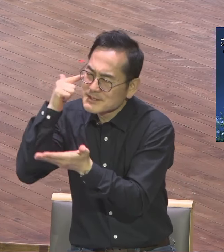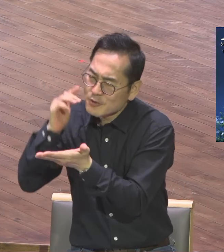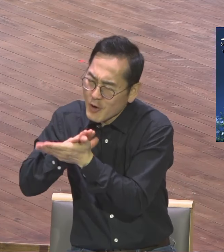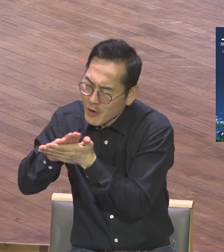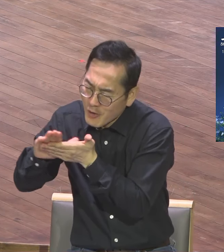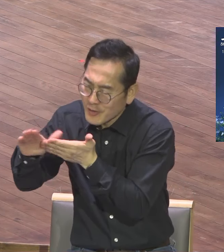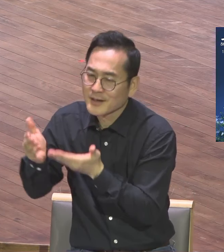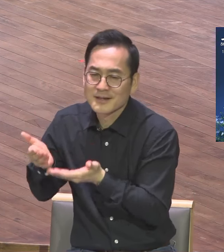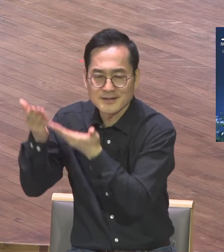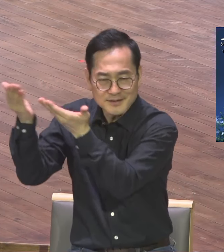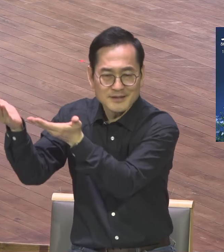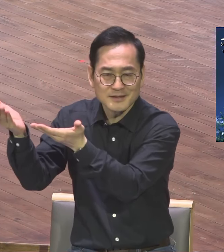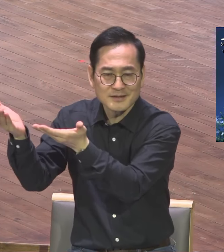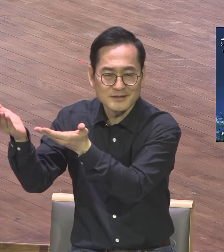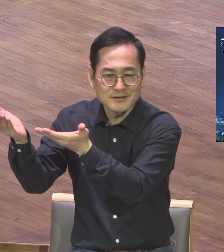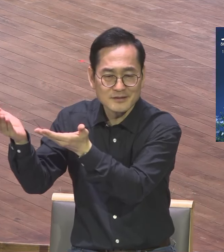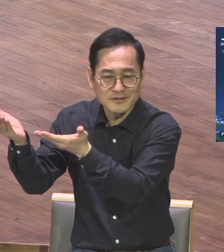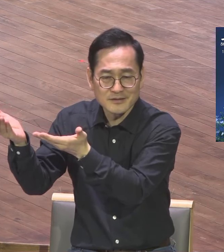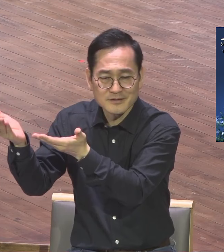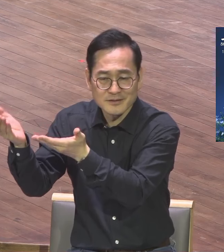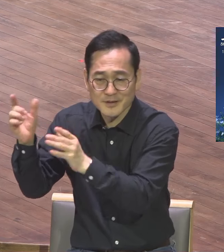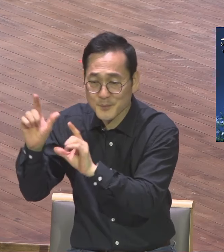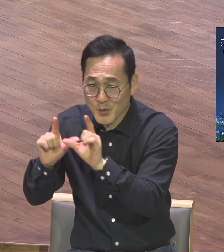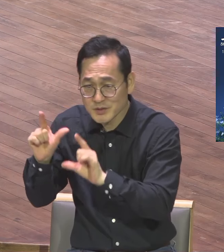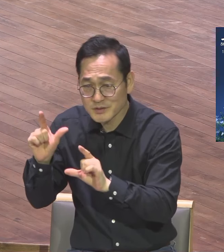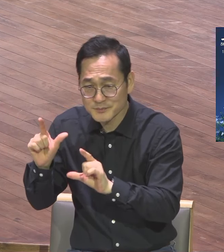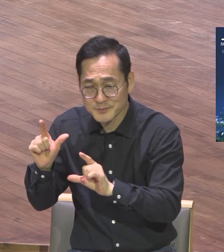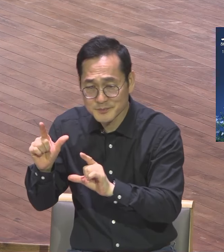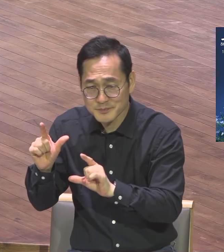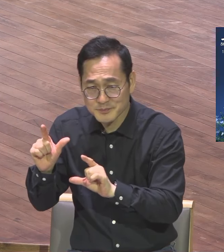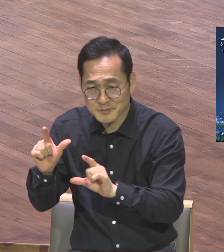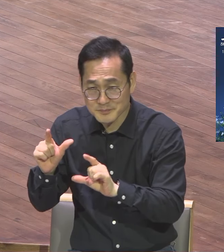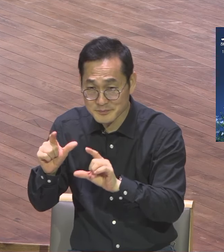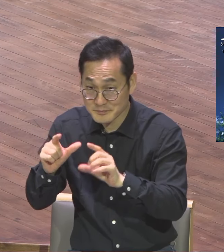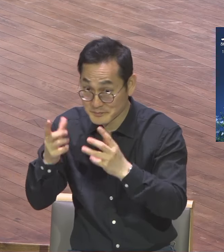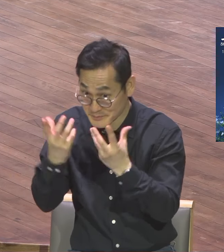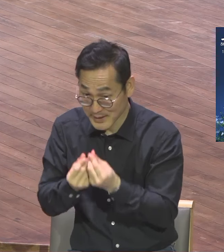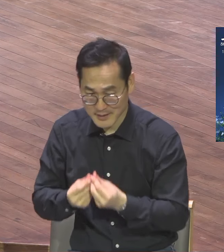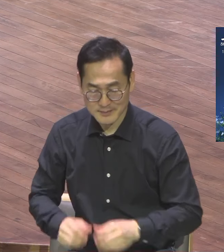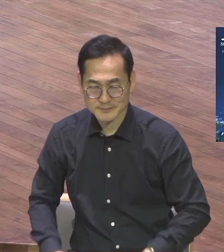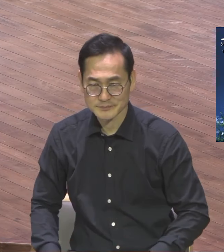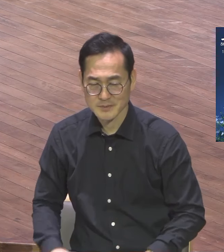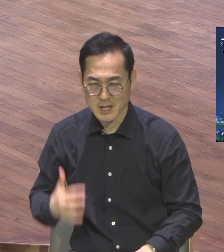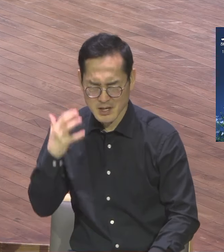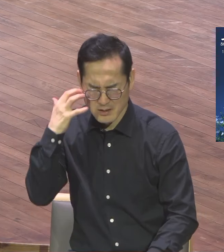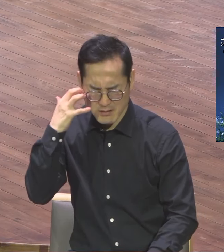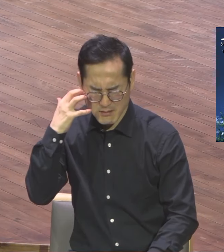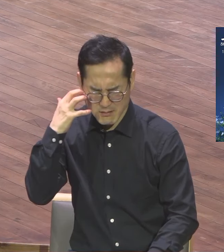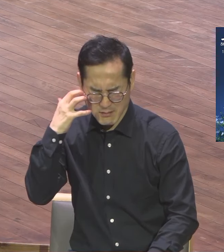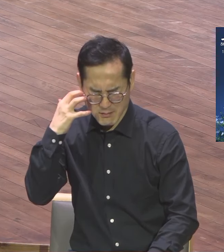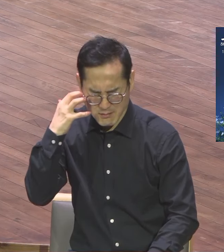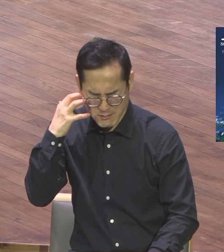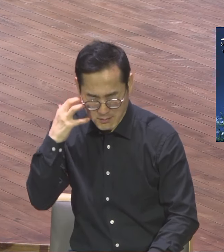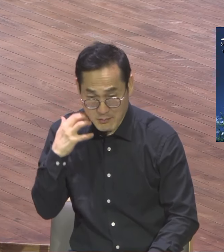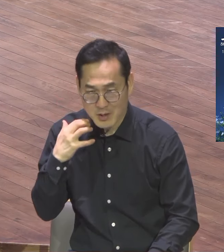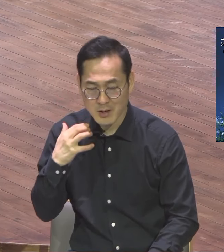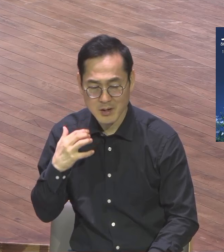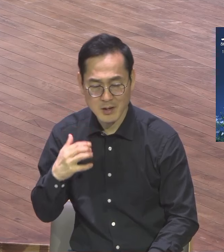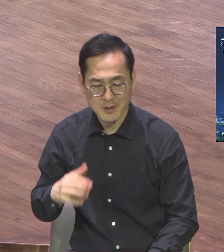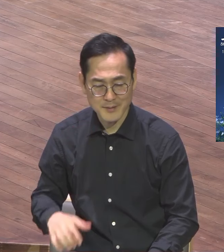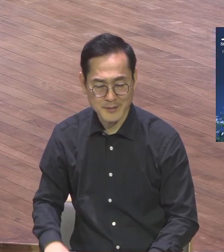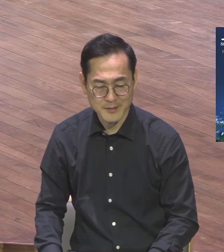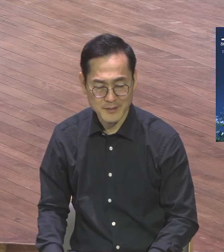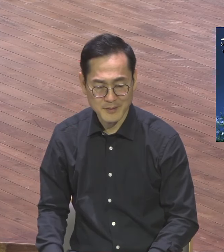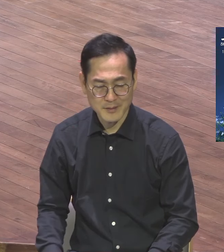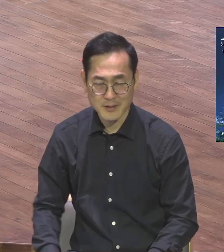마음을 시원하게 하는 삶을 살아야 돼요. 한번 상상해 보세요. 땀이 비오듯이 쏟아지는 그